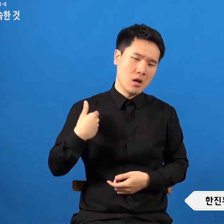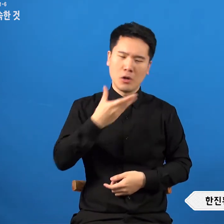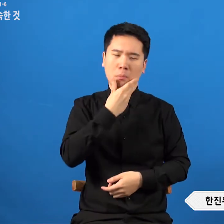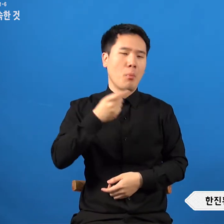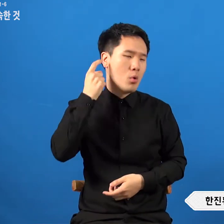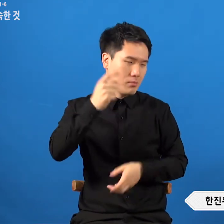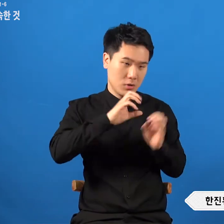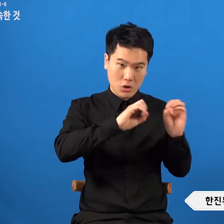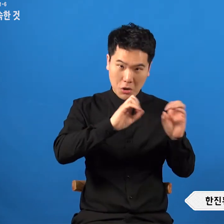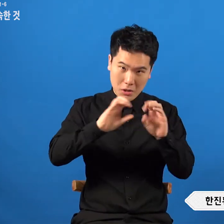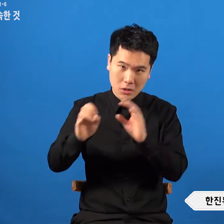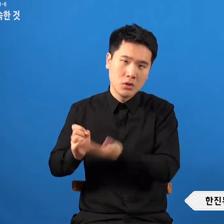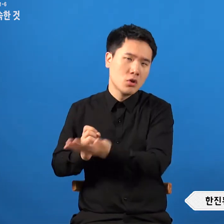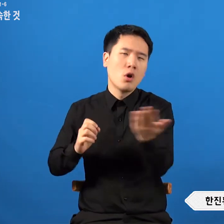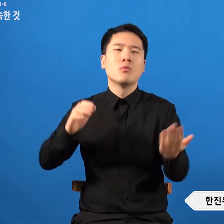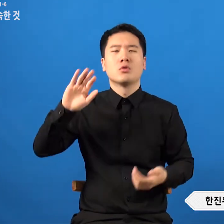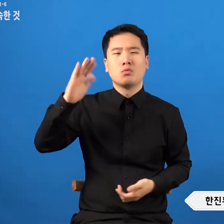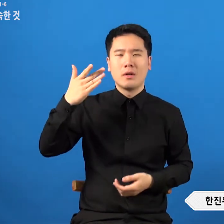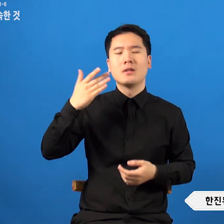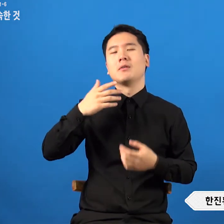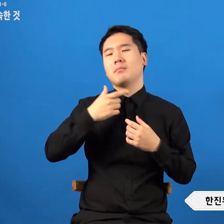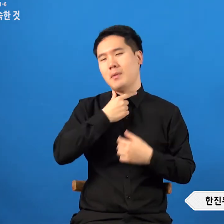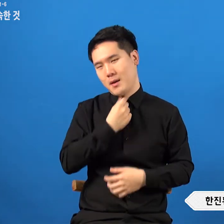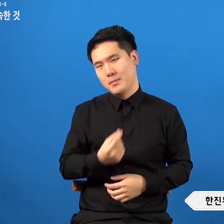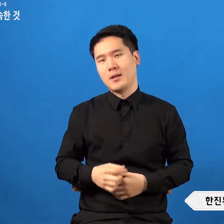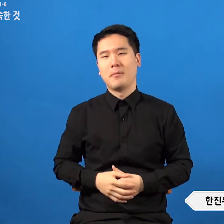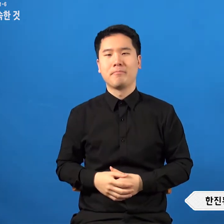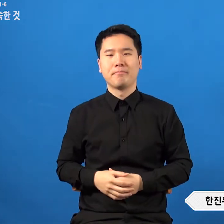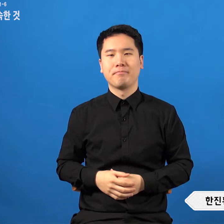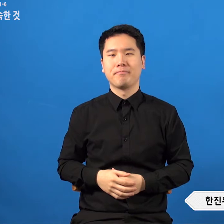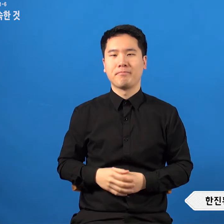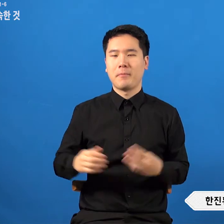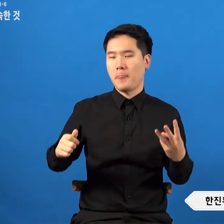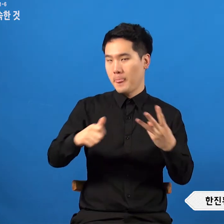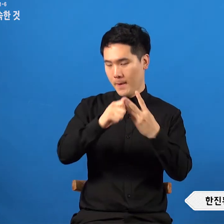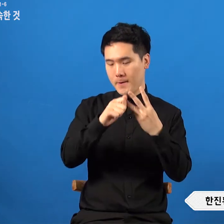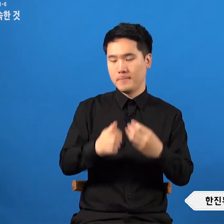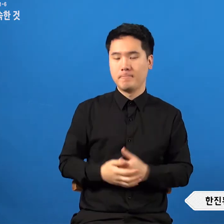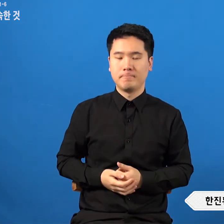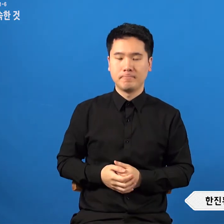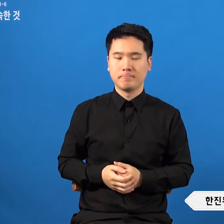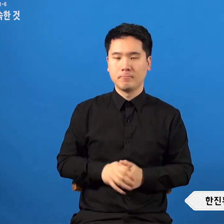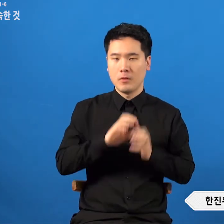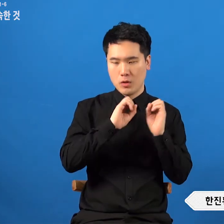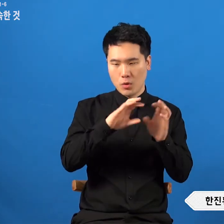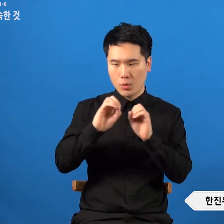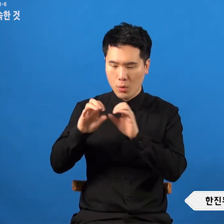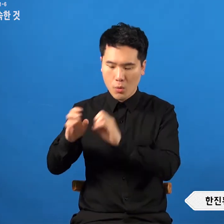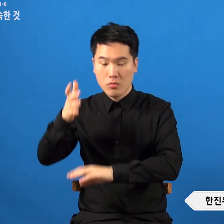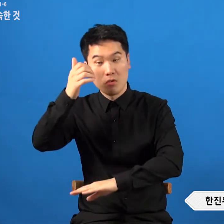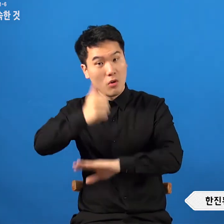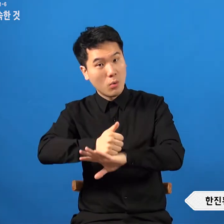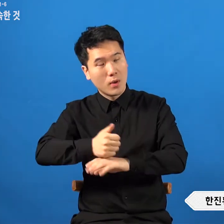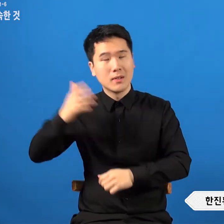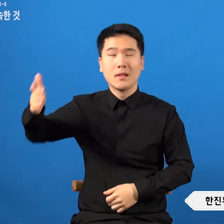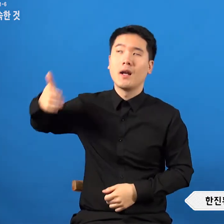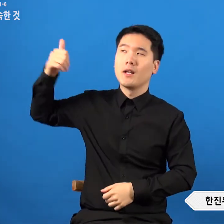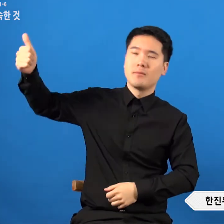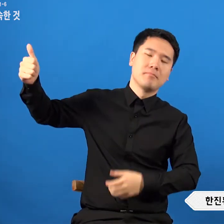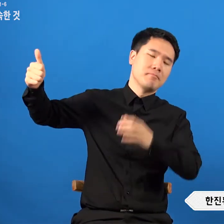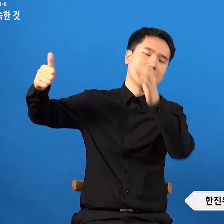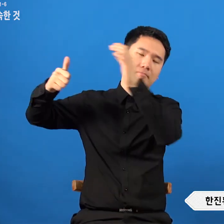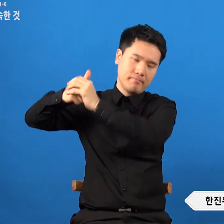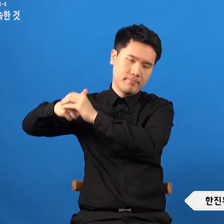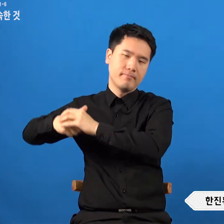담대하게 복음 전하는 우리 모두가 될 수 있기를 바랍니다. 그리고 세 번째는 선교의 결과는